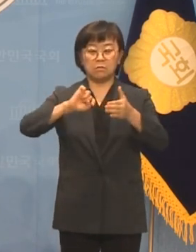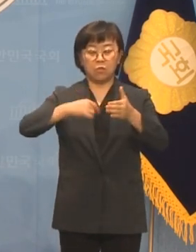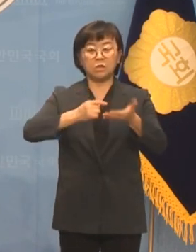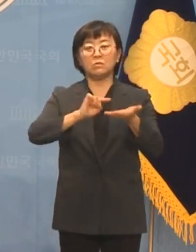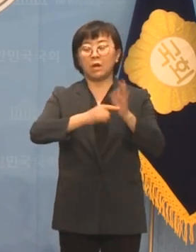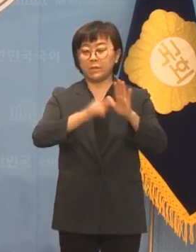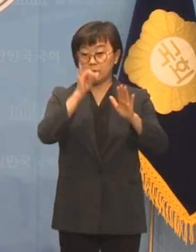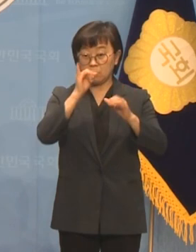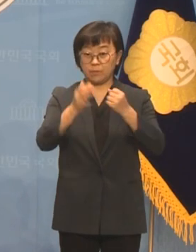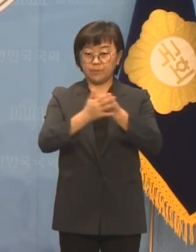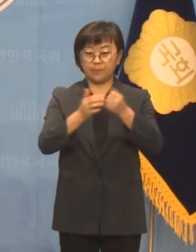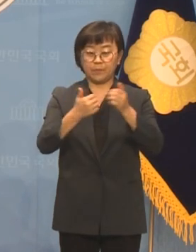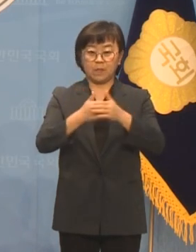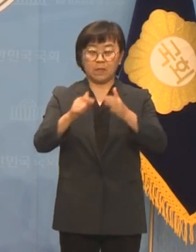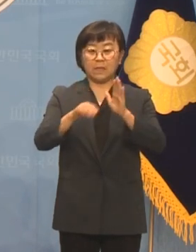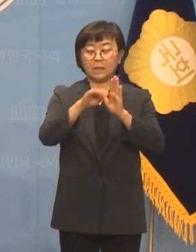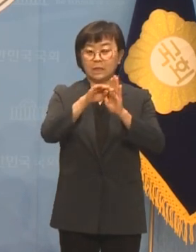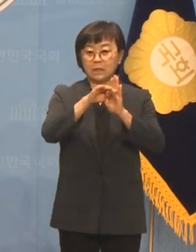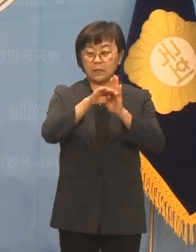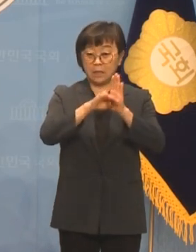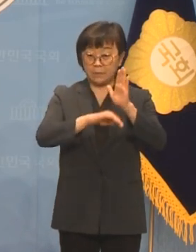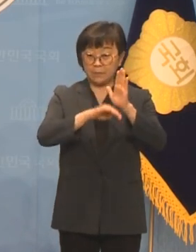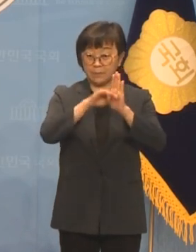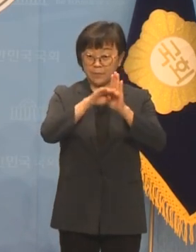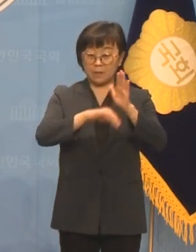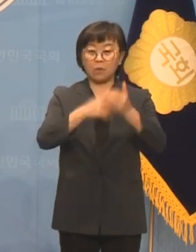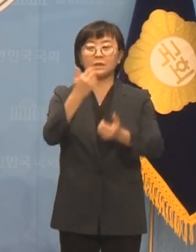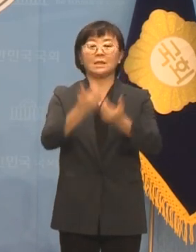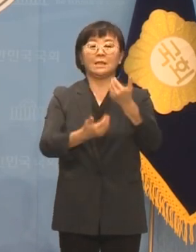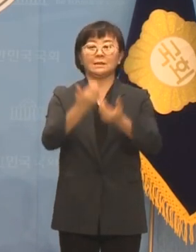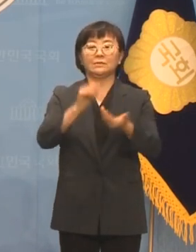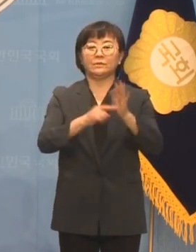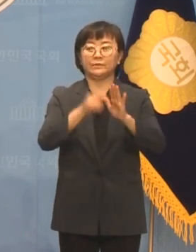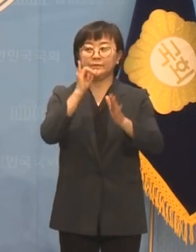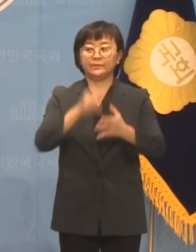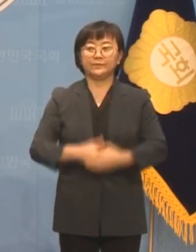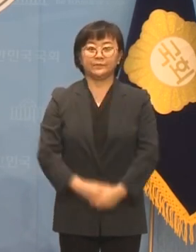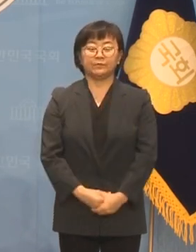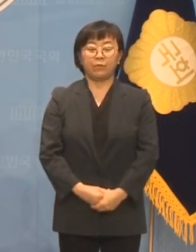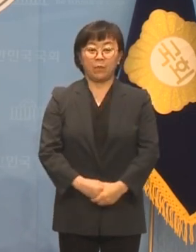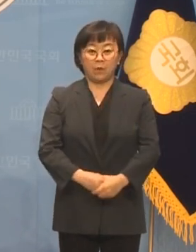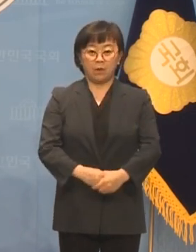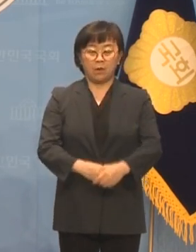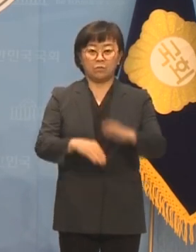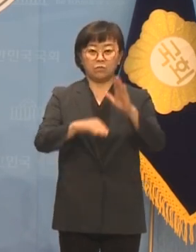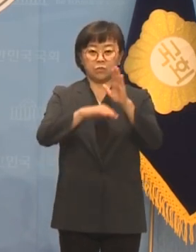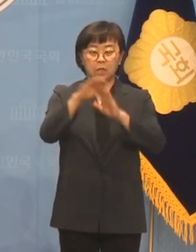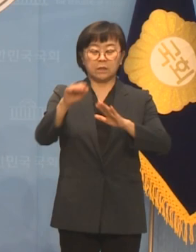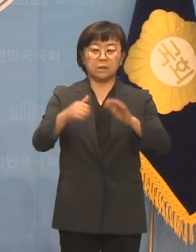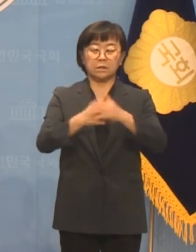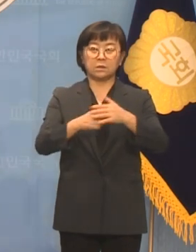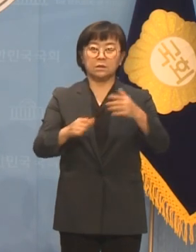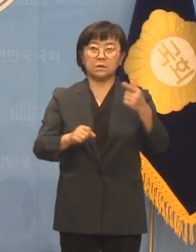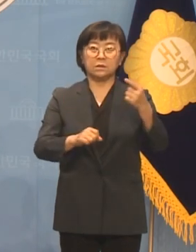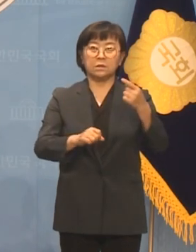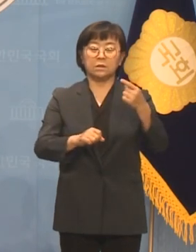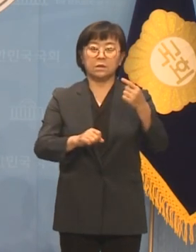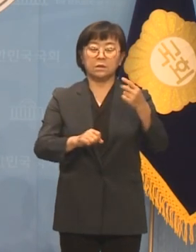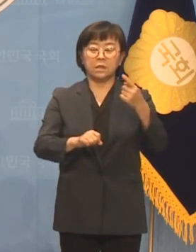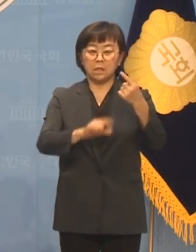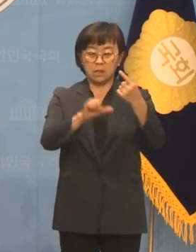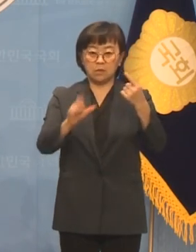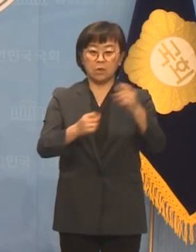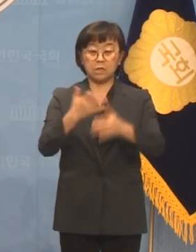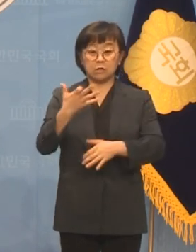드러내고 남남 갈등을 노골적으로 드러내고 있습니다 북한은 지난 1월 19일 수중